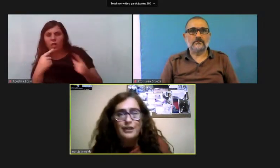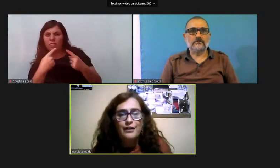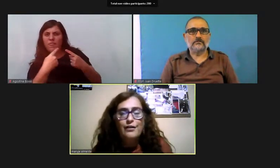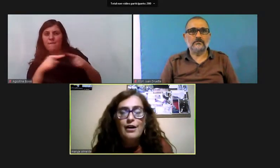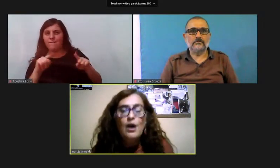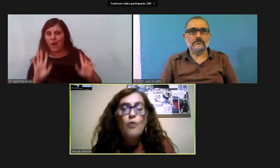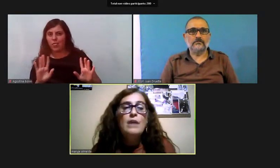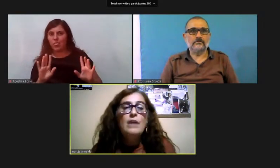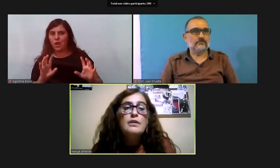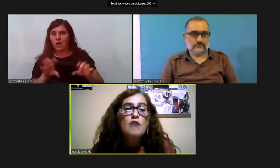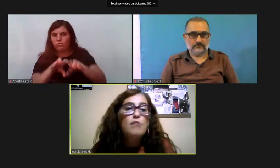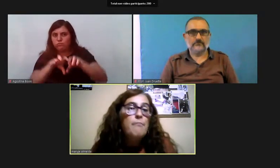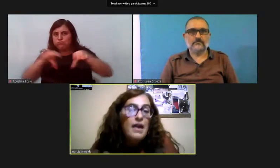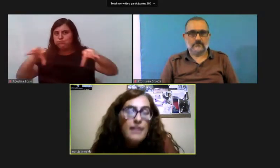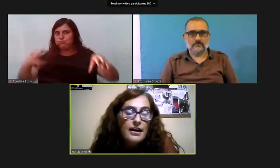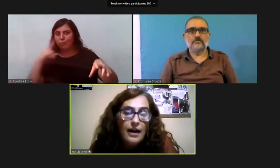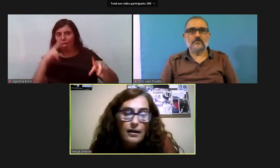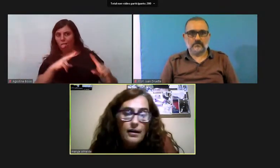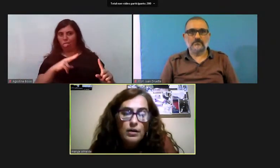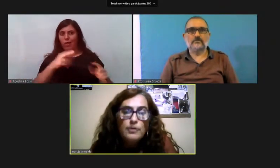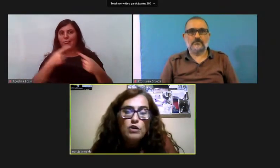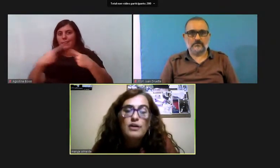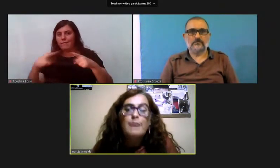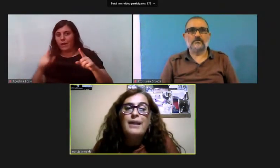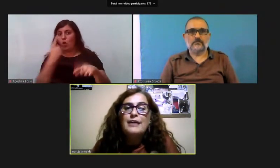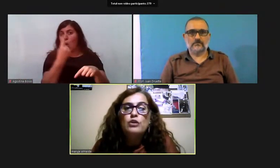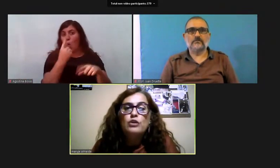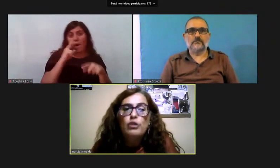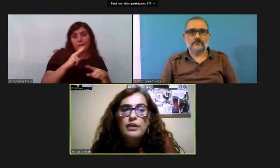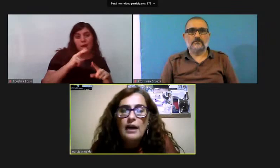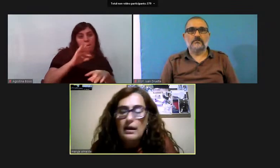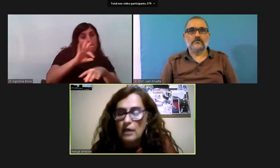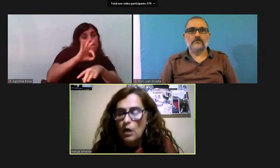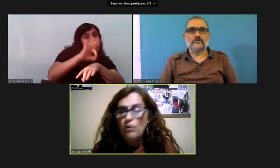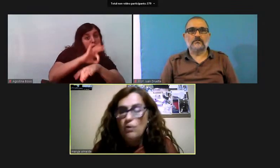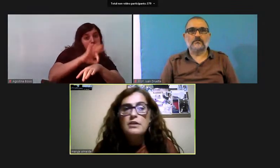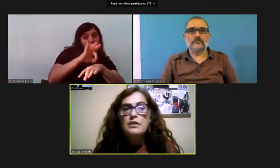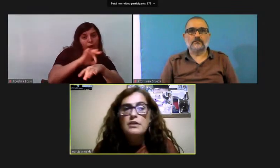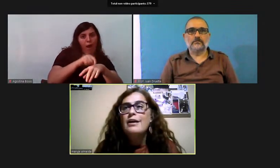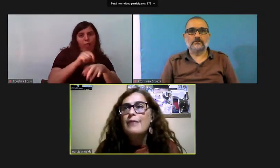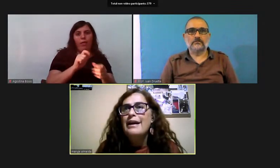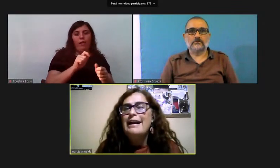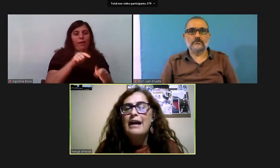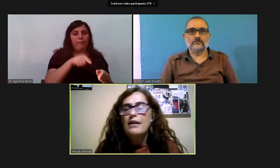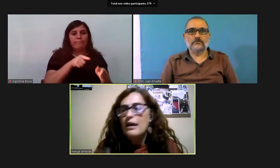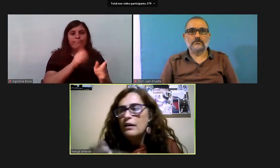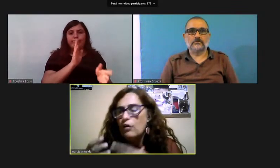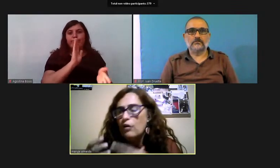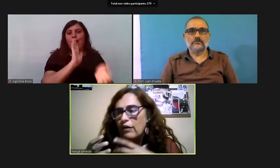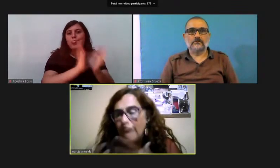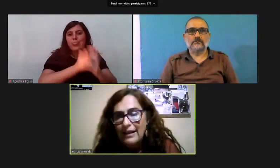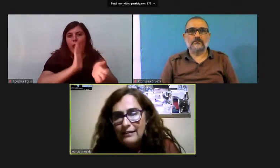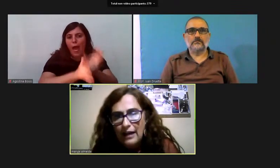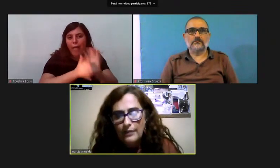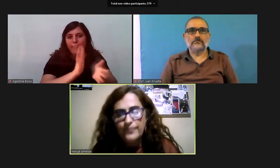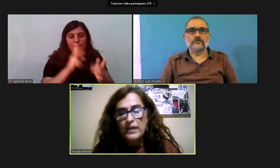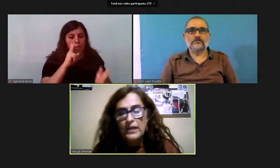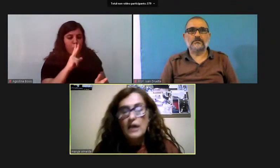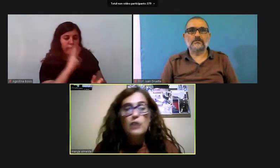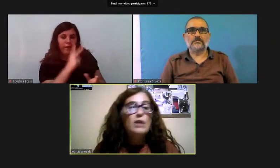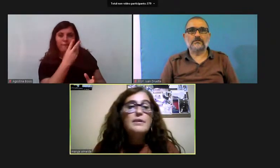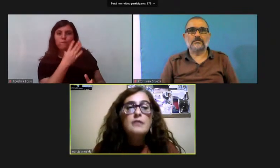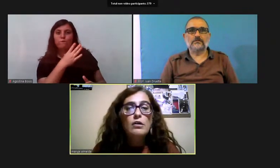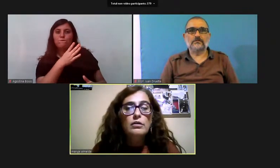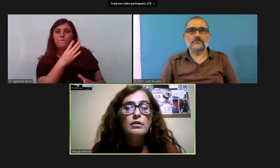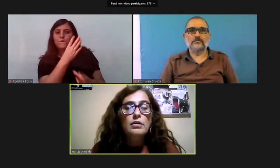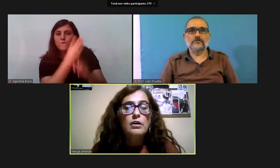visiones, ¿no? Una visión médica y una visión reparatoria, una visión que ve lo que falta, y